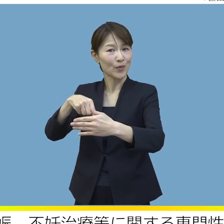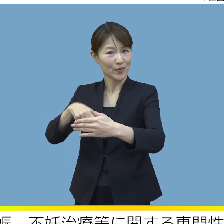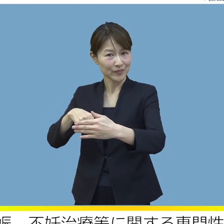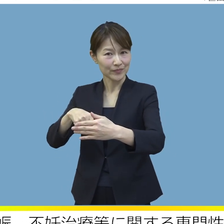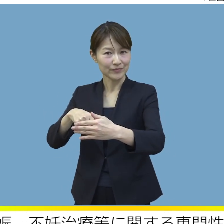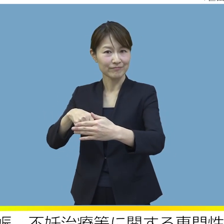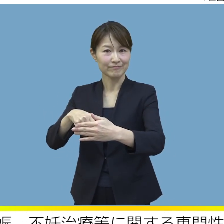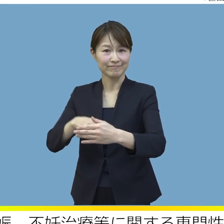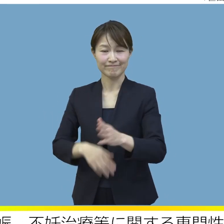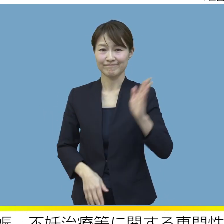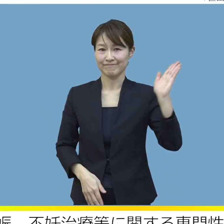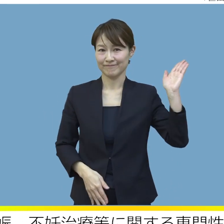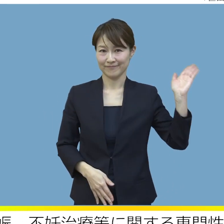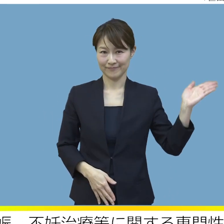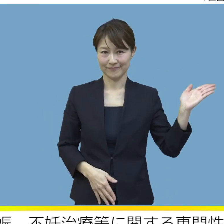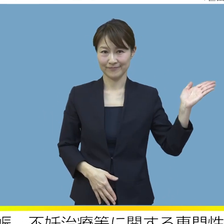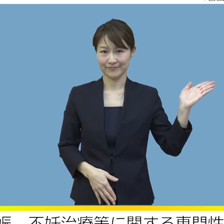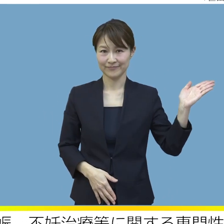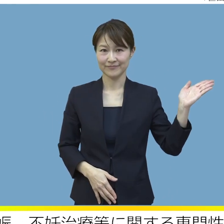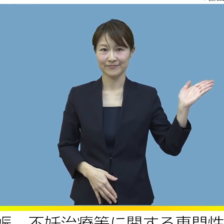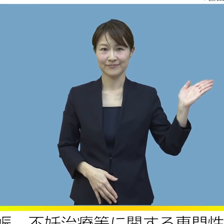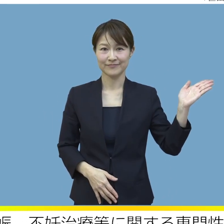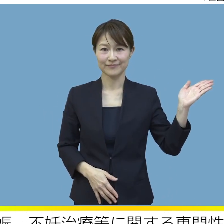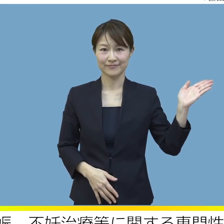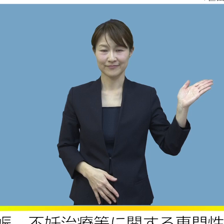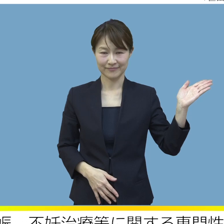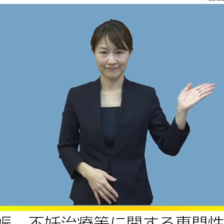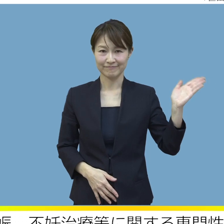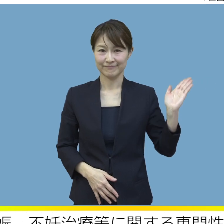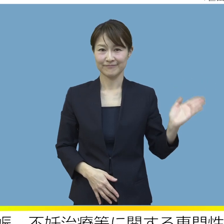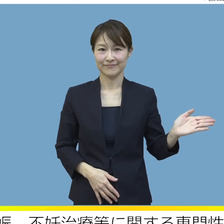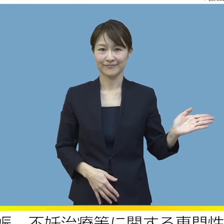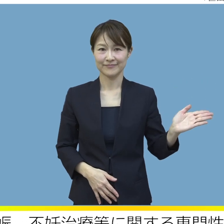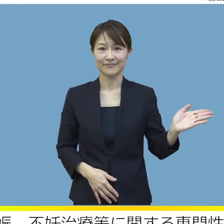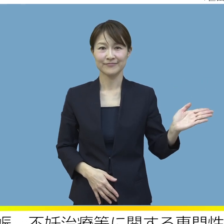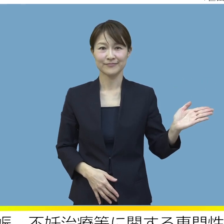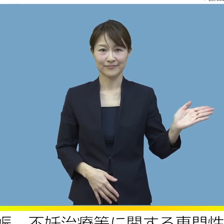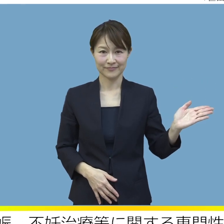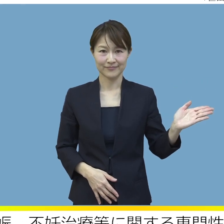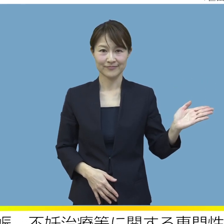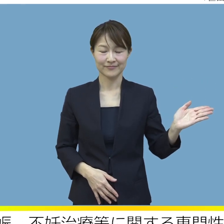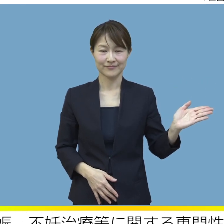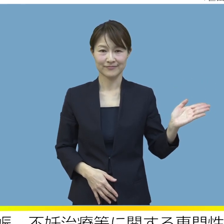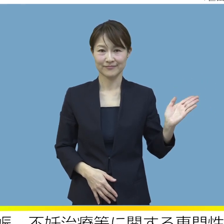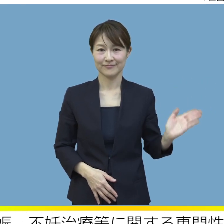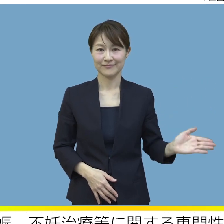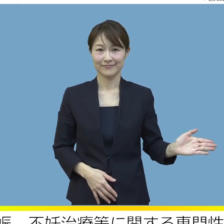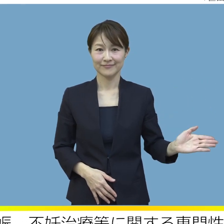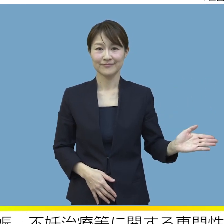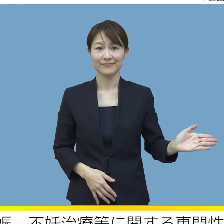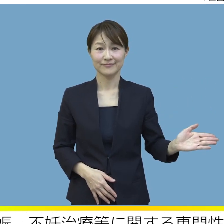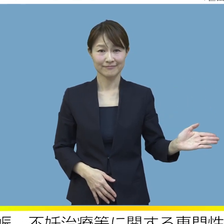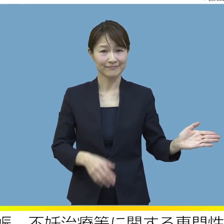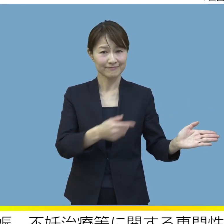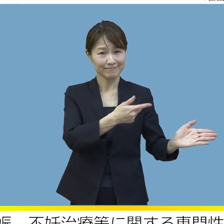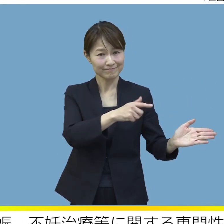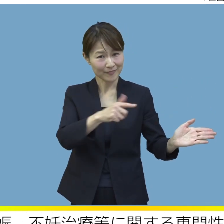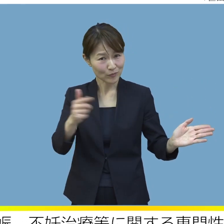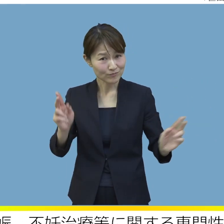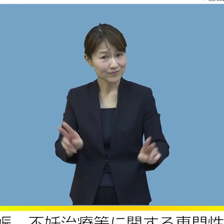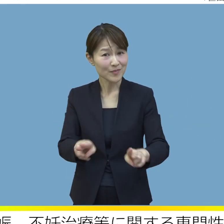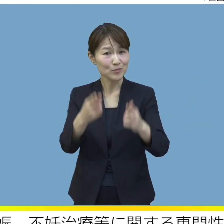不妊症看護認定看護師や廃業士臨床心理士など